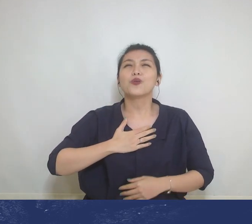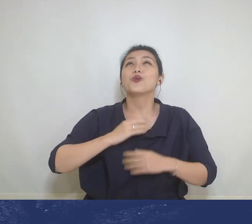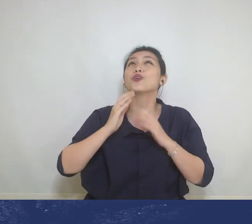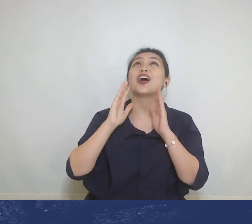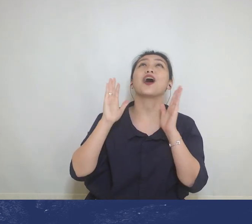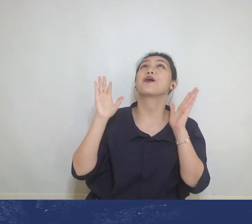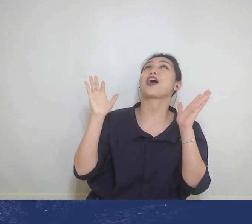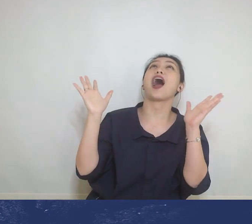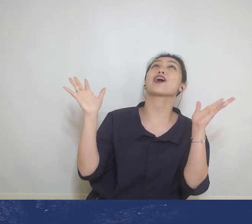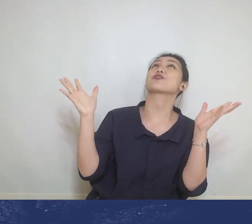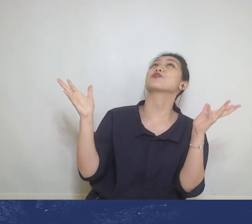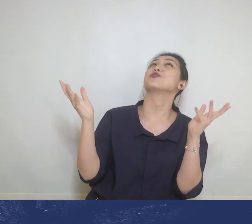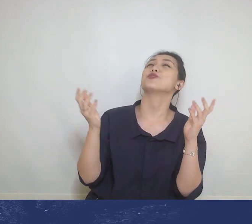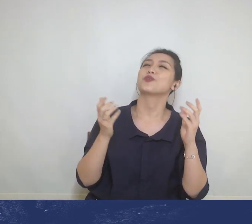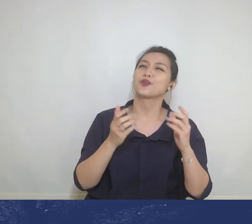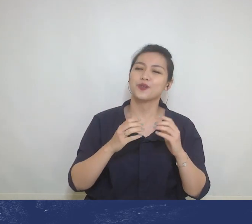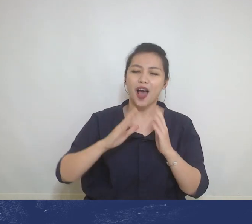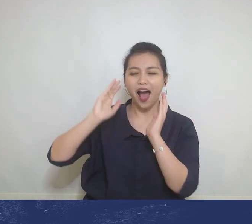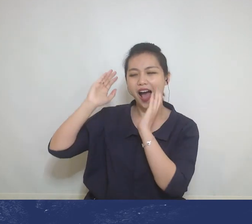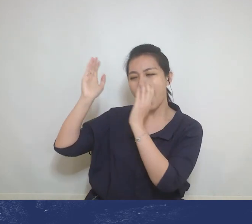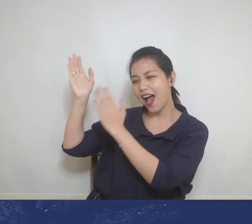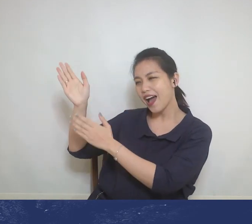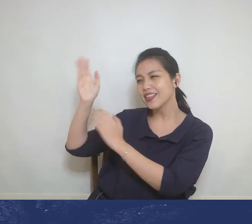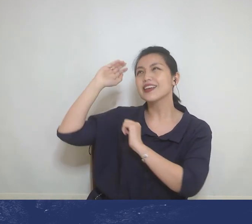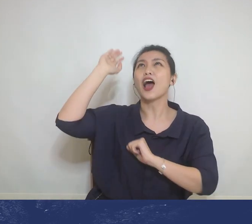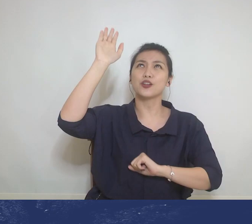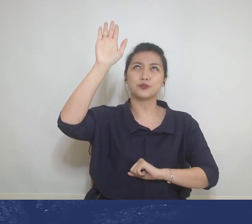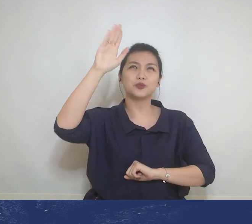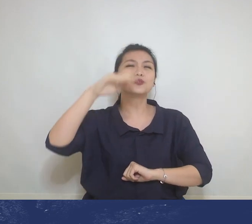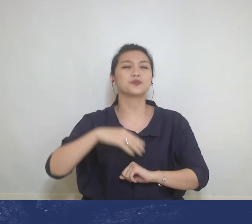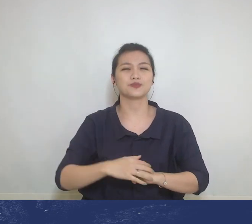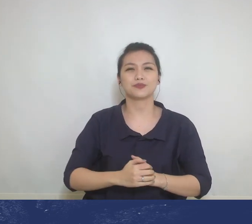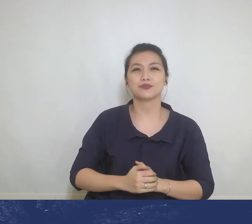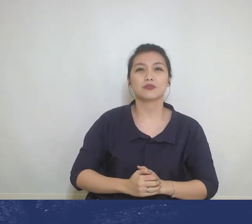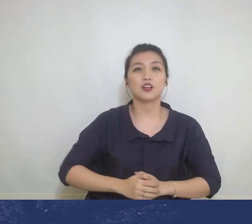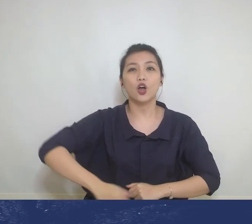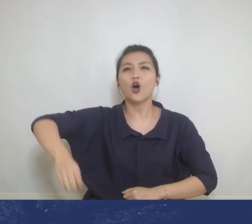Oh, ku damba hadirmu.